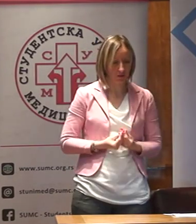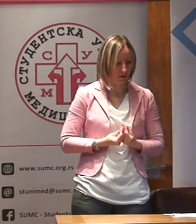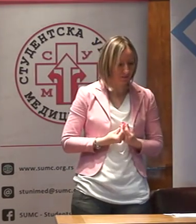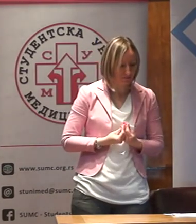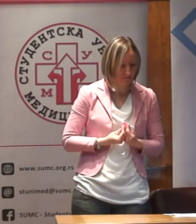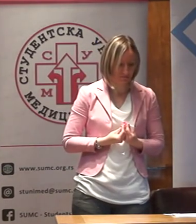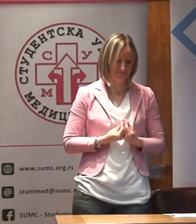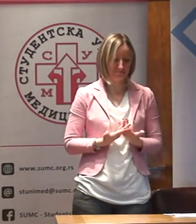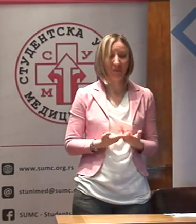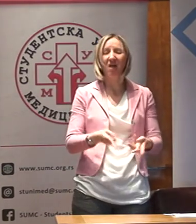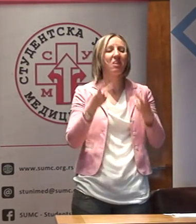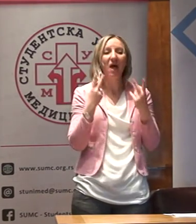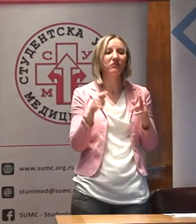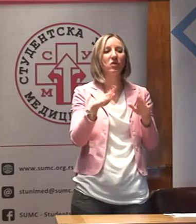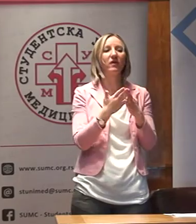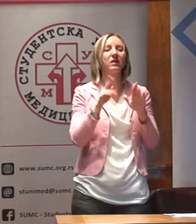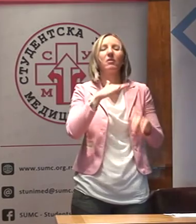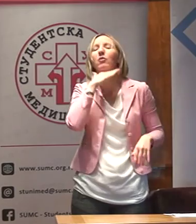Vrlo je laka za usvajanje.